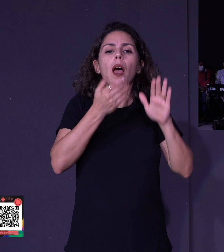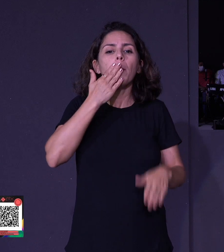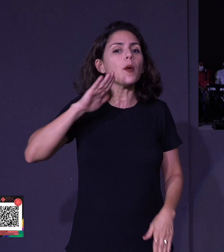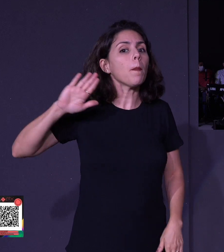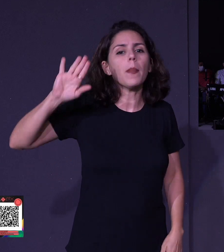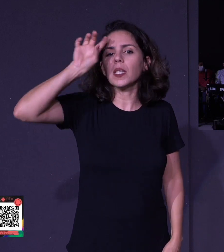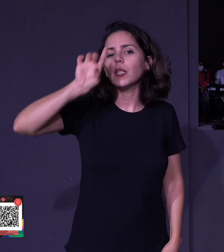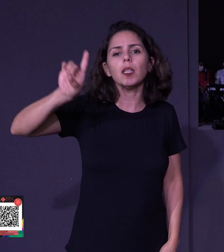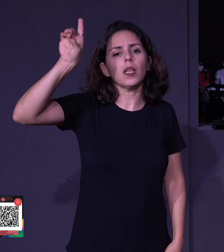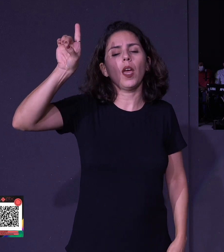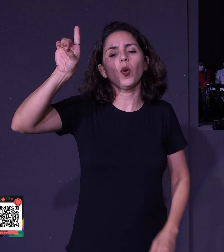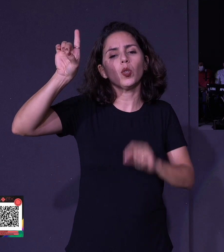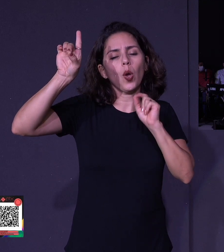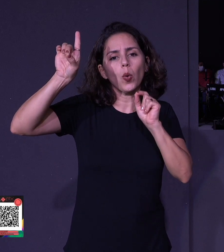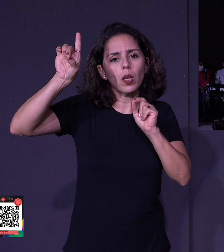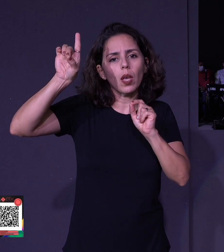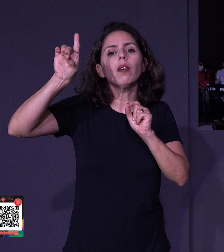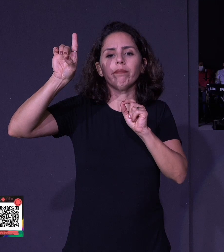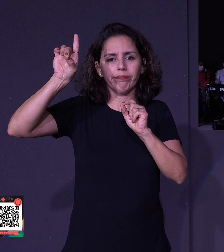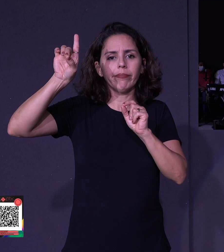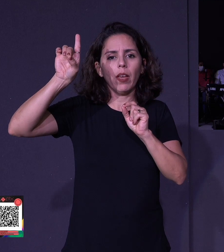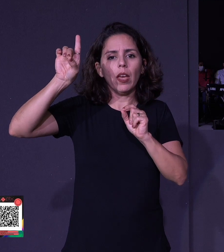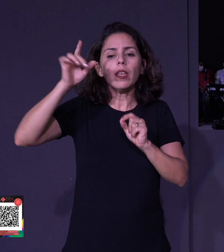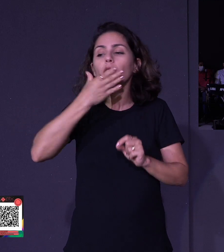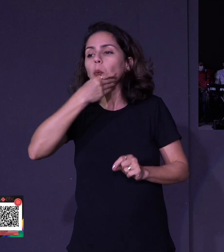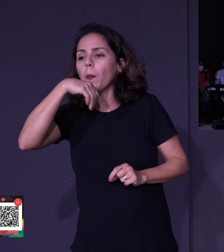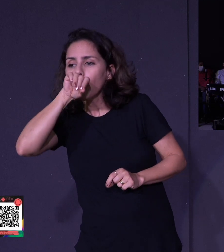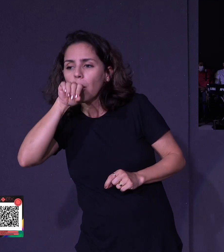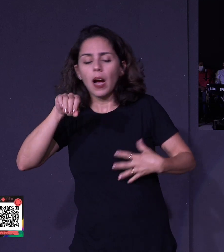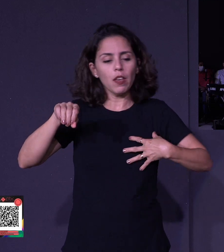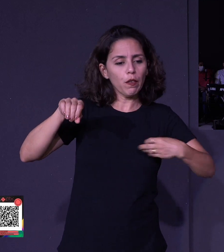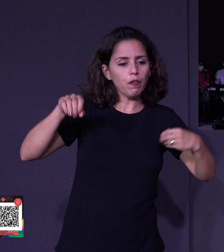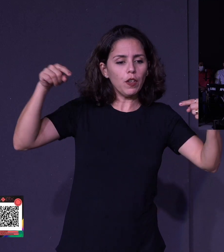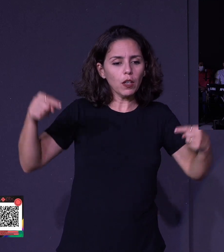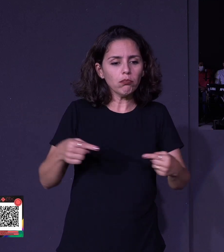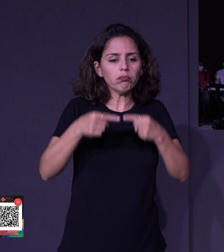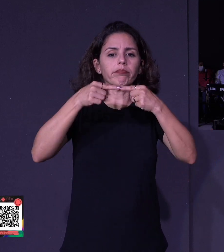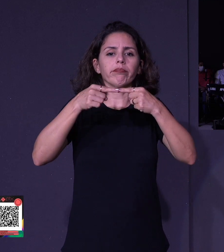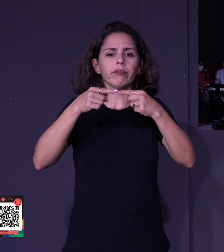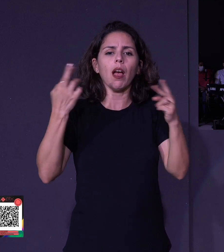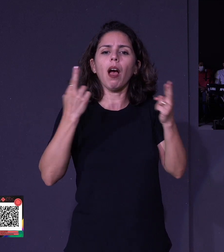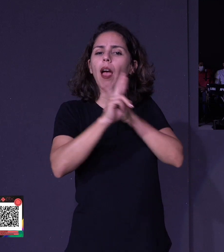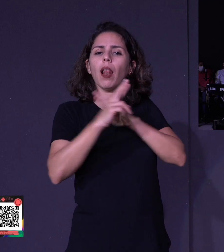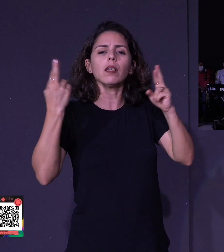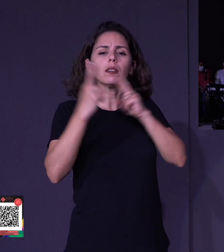filhos convertido ao coração dos pais. Essa é a obra de Deus na minha e na sua casa.